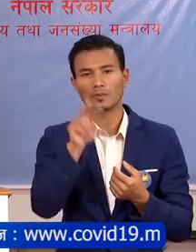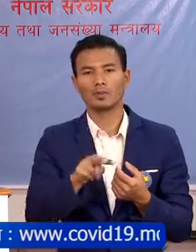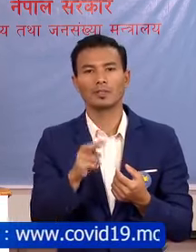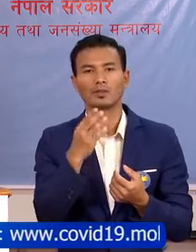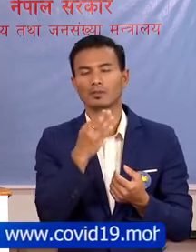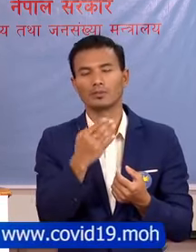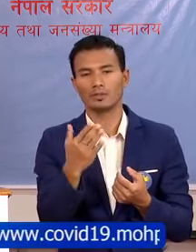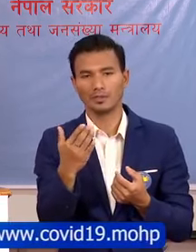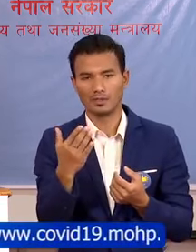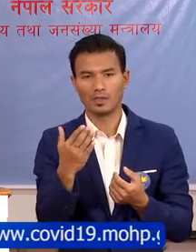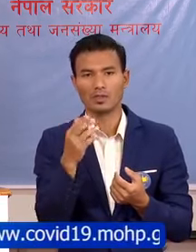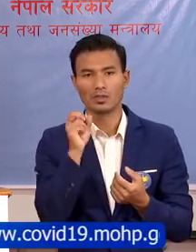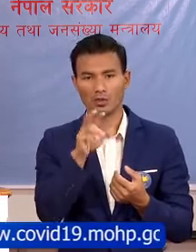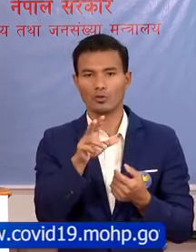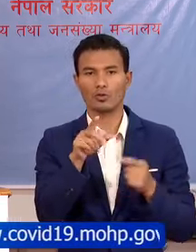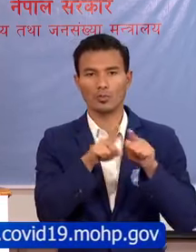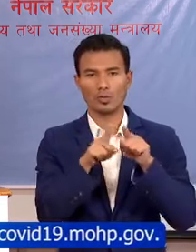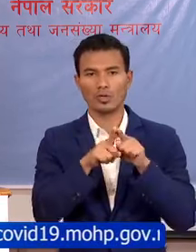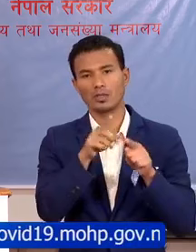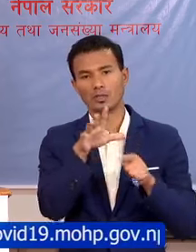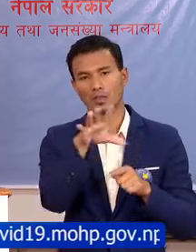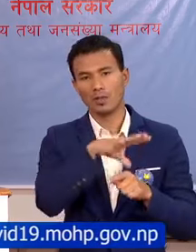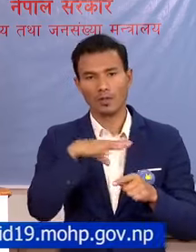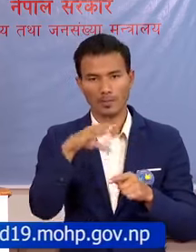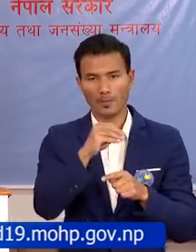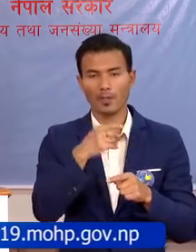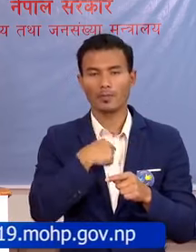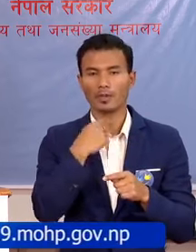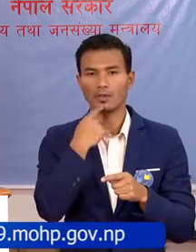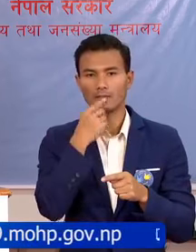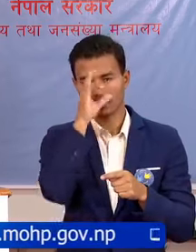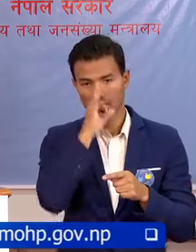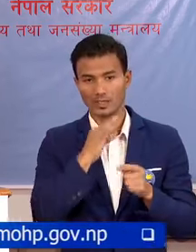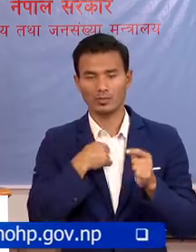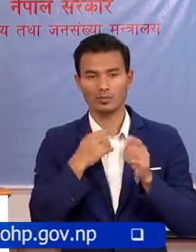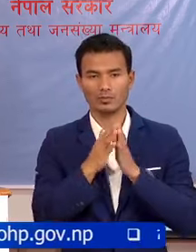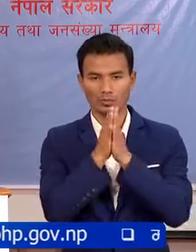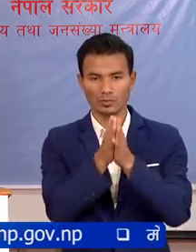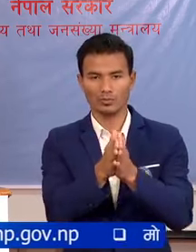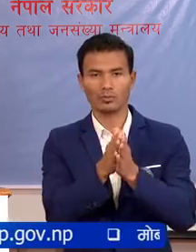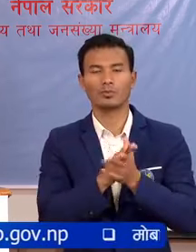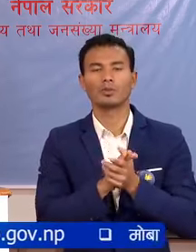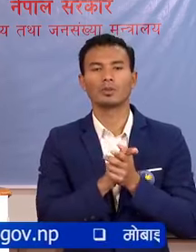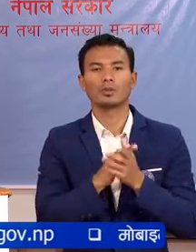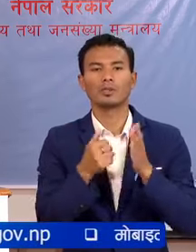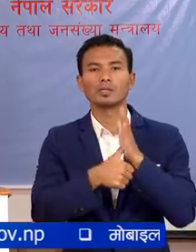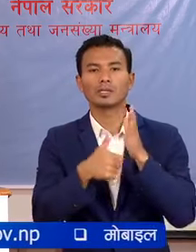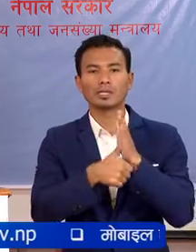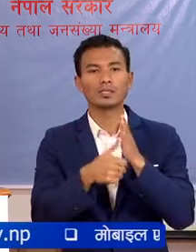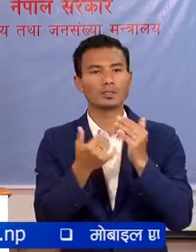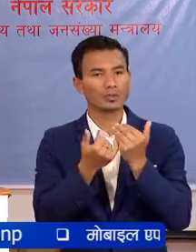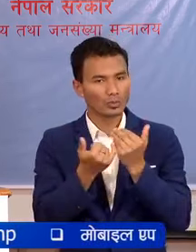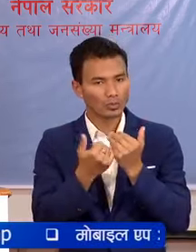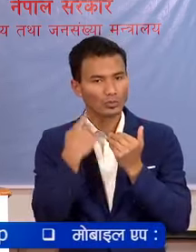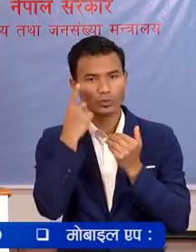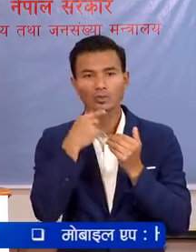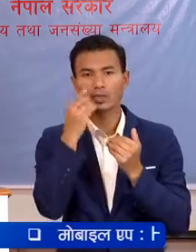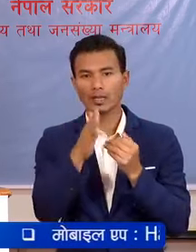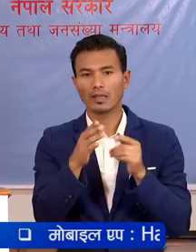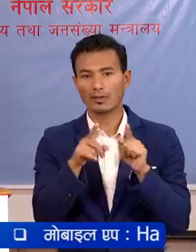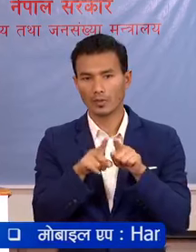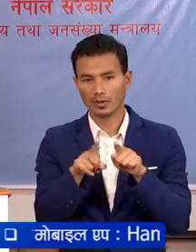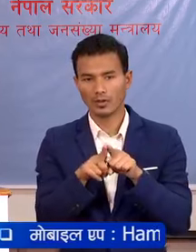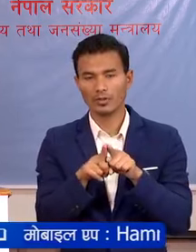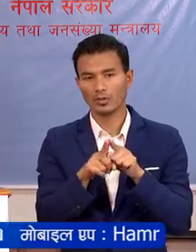आवस्ता च तरह पेने, आमीं सब्वाइ यहोटा बिशे संरूद के गरेगाने, हम ले टेस्ट करों, कशेले पने,